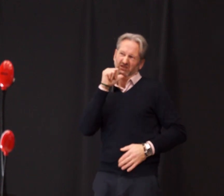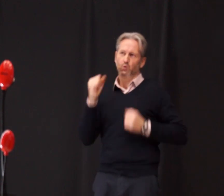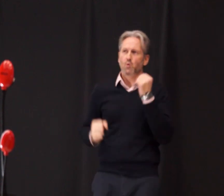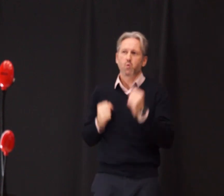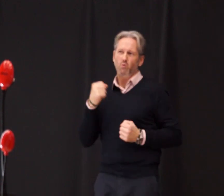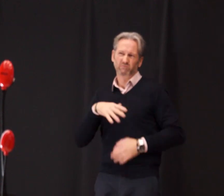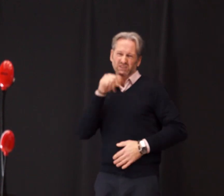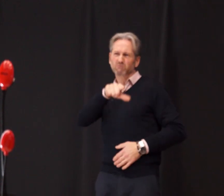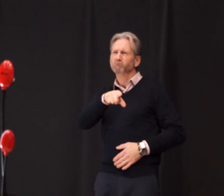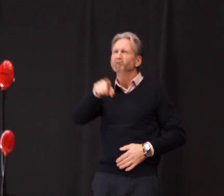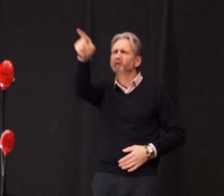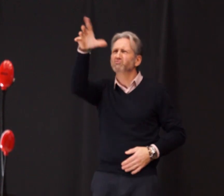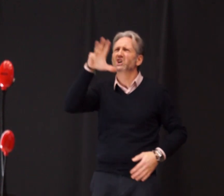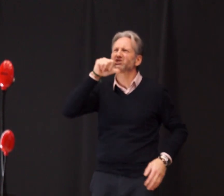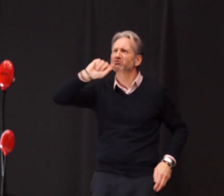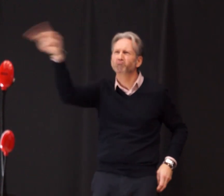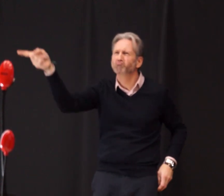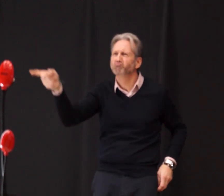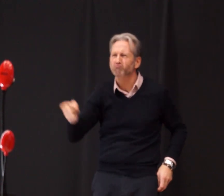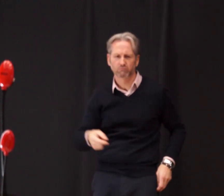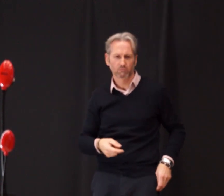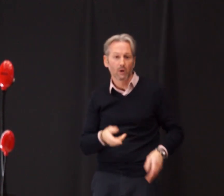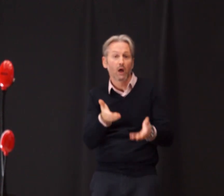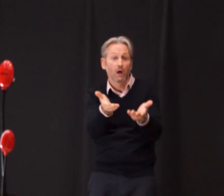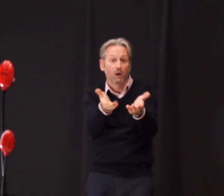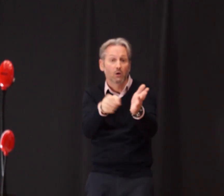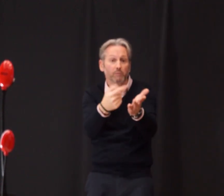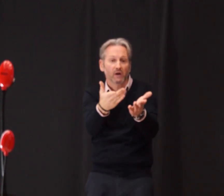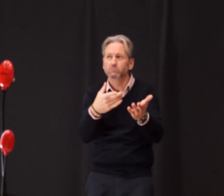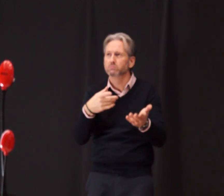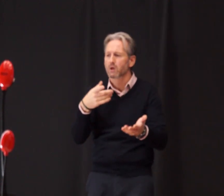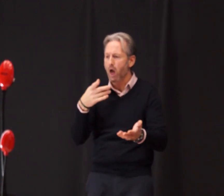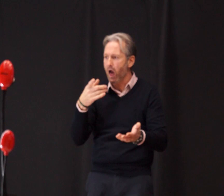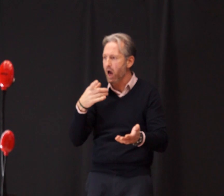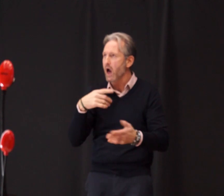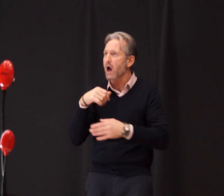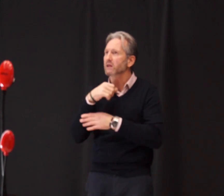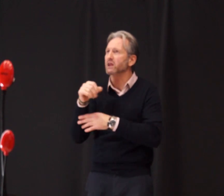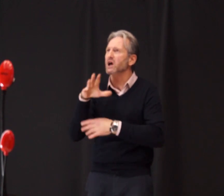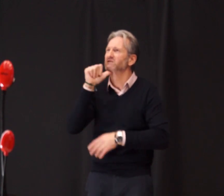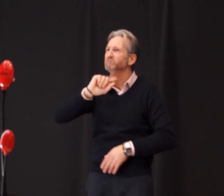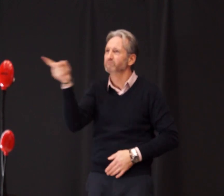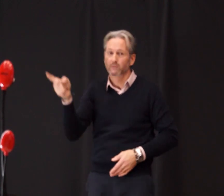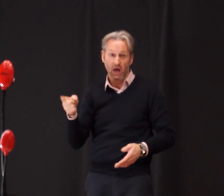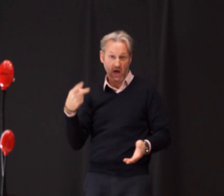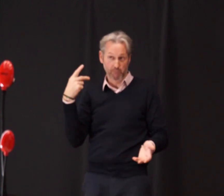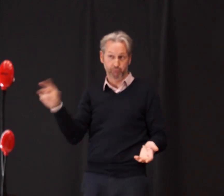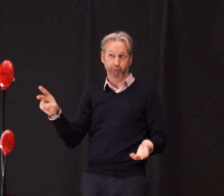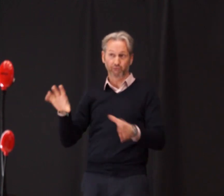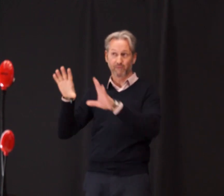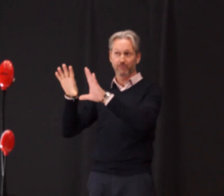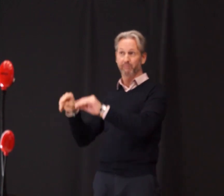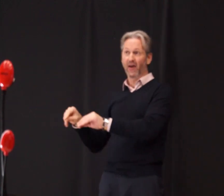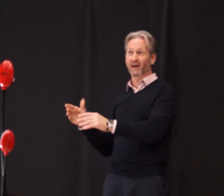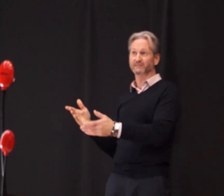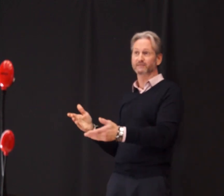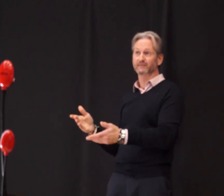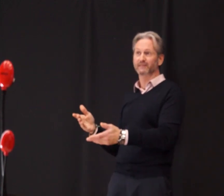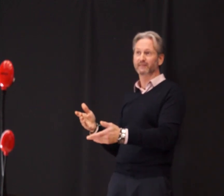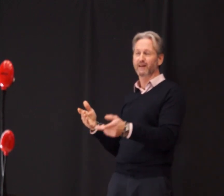dis, maintenant je décide de ne pas, de pas aimer courir. Ah ben du coup, c'est